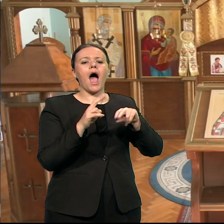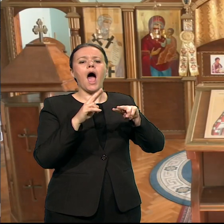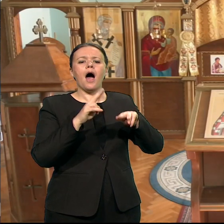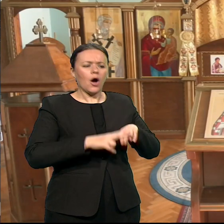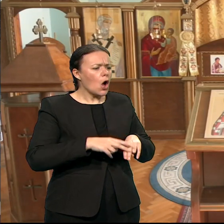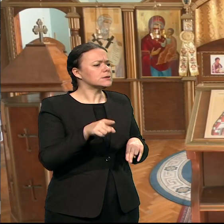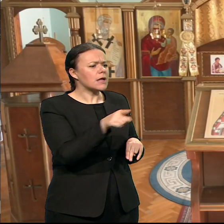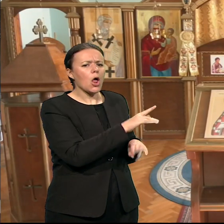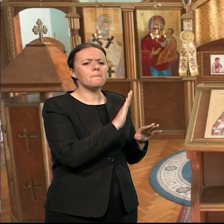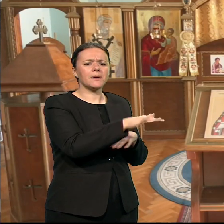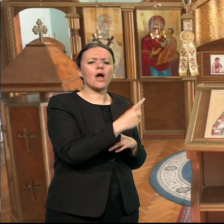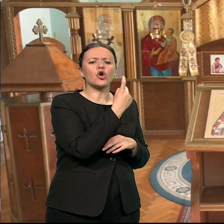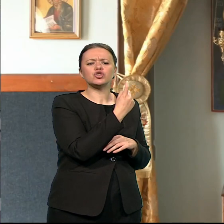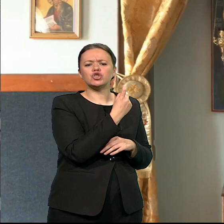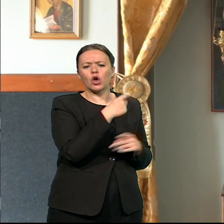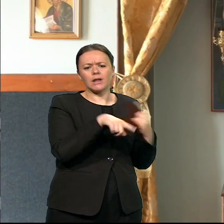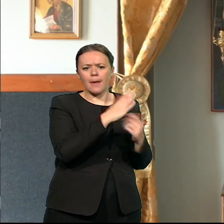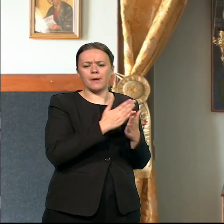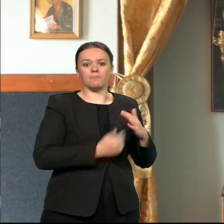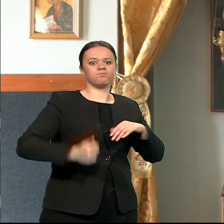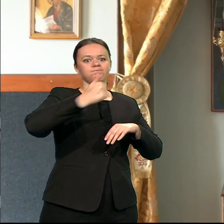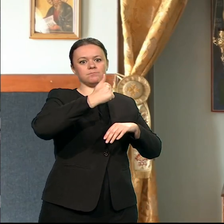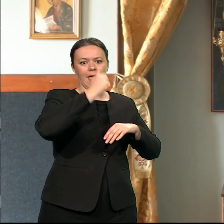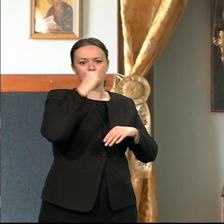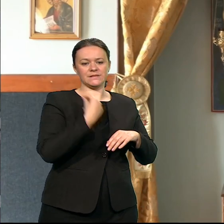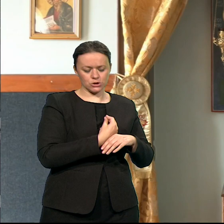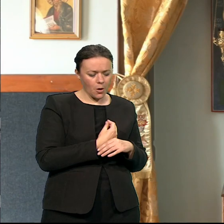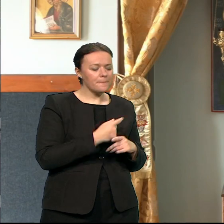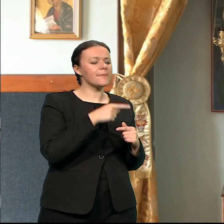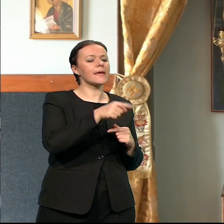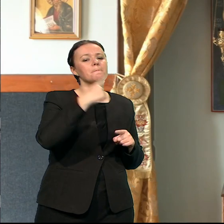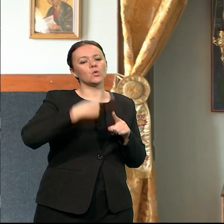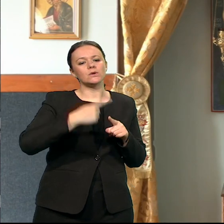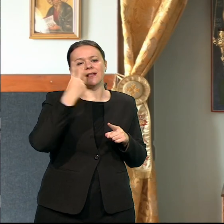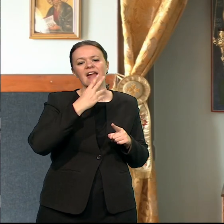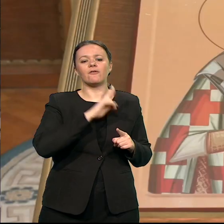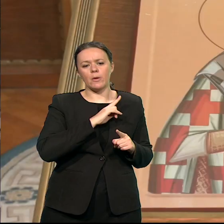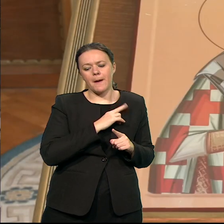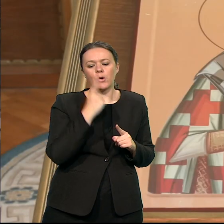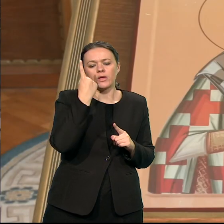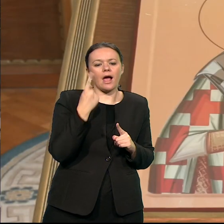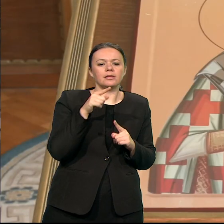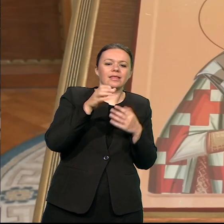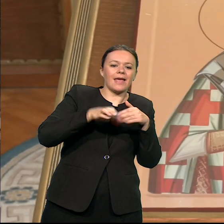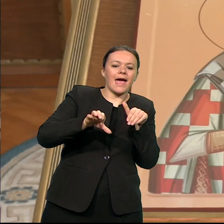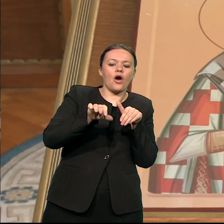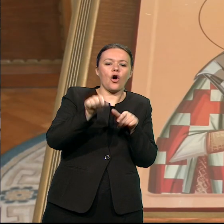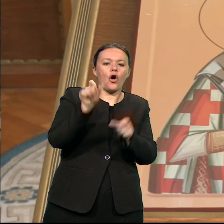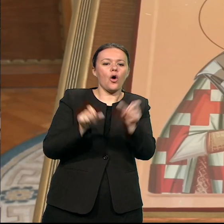stotinu njih su postali episkopi naše crkve i imamo jedan, naravno, uvek značajan i bitan procenat onih koji su